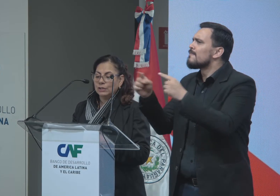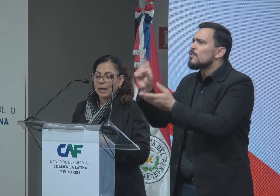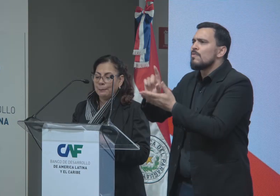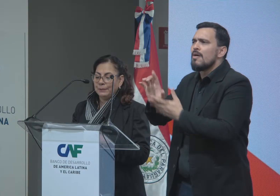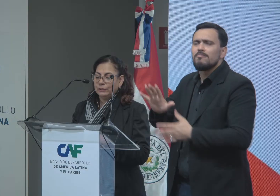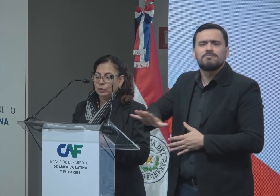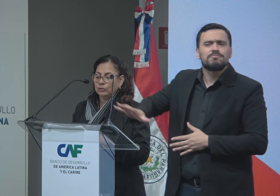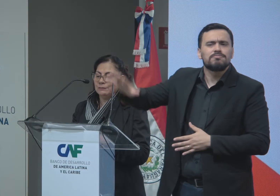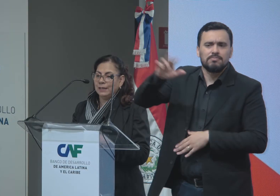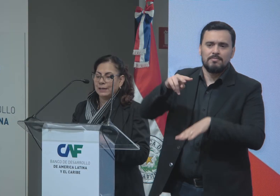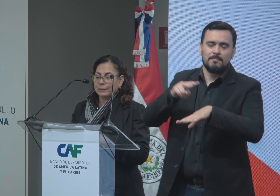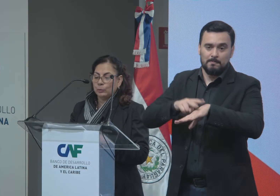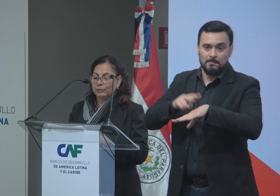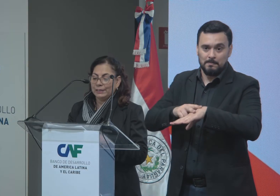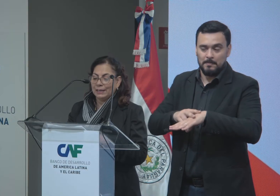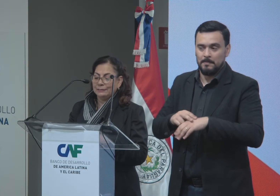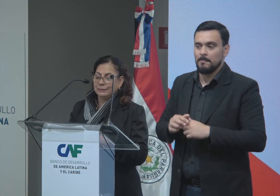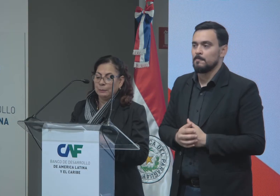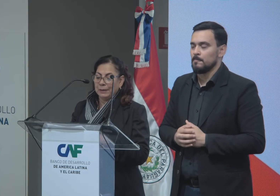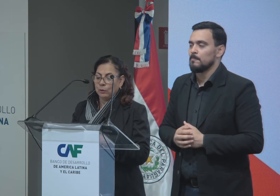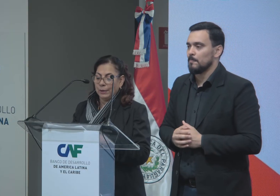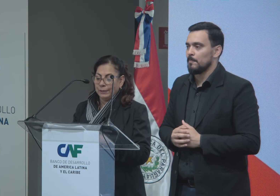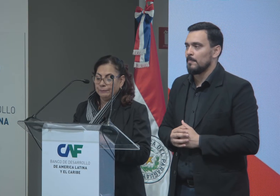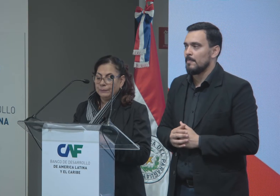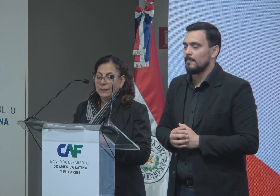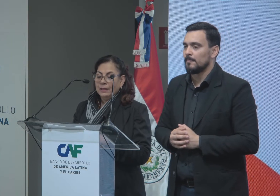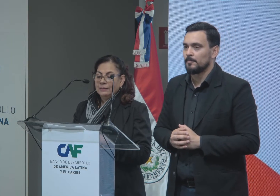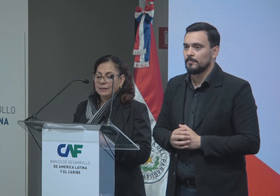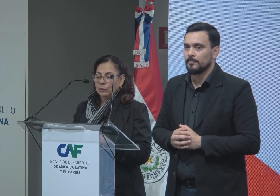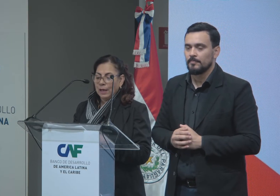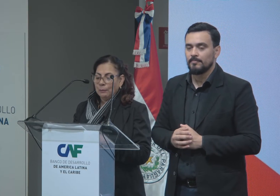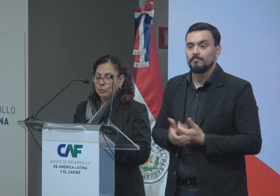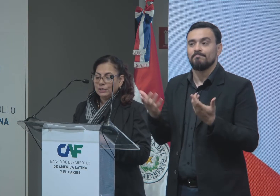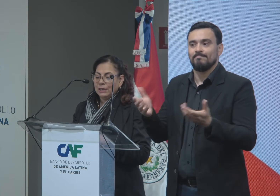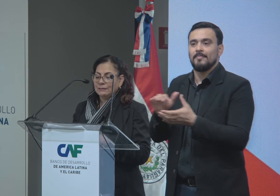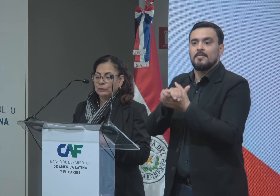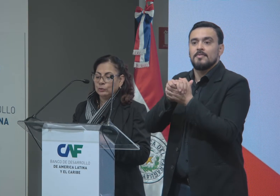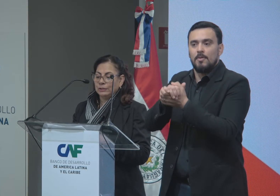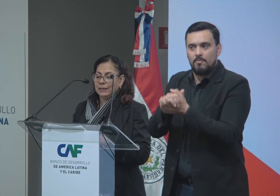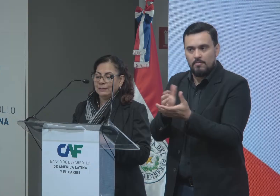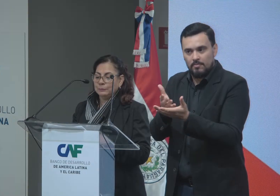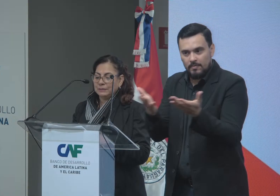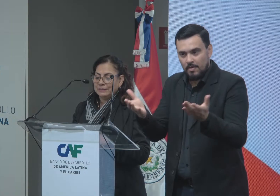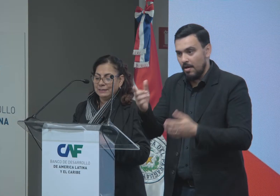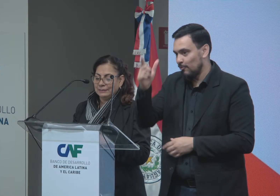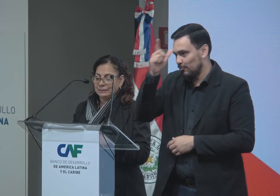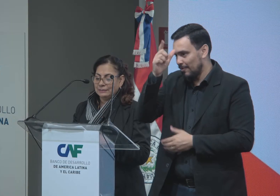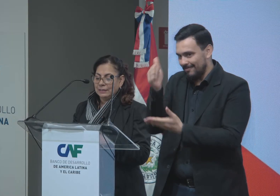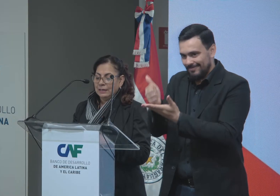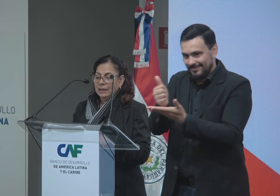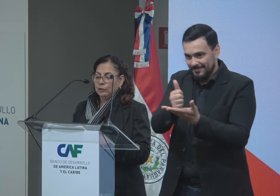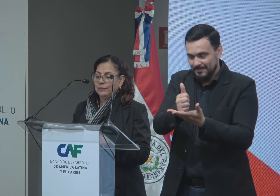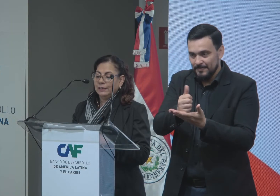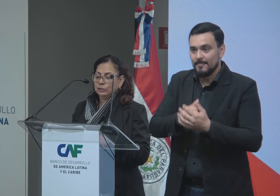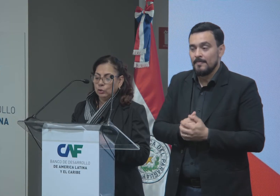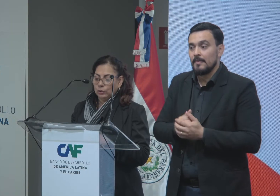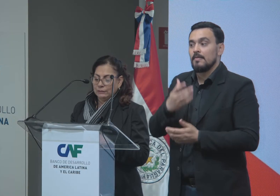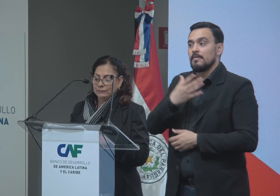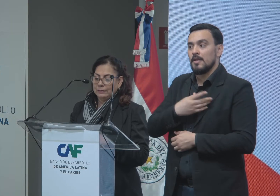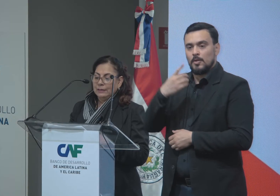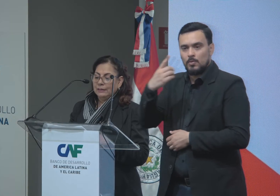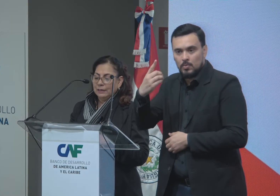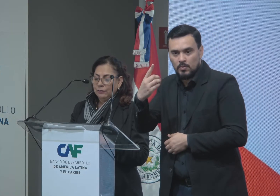distintos ámbitos de la República del Paraguay. Saludamos a las autoridades presentes, a los